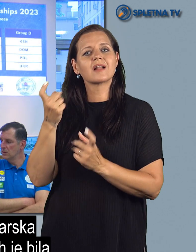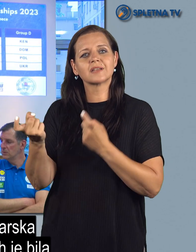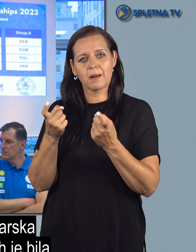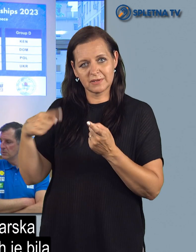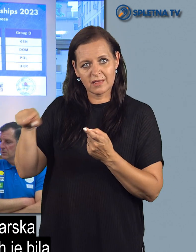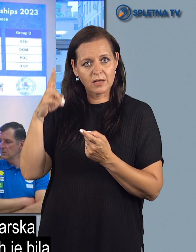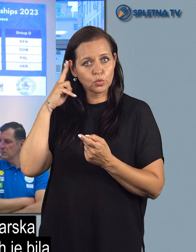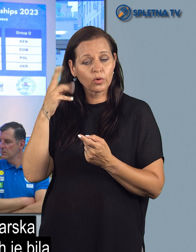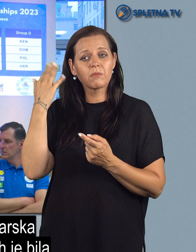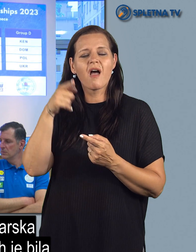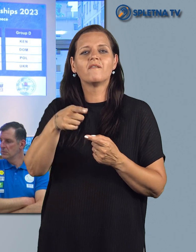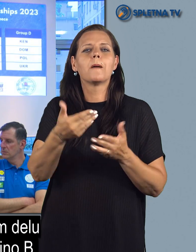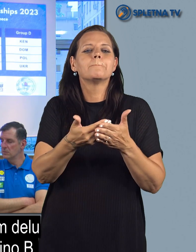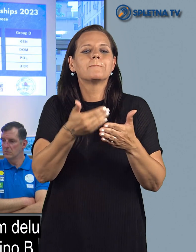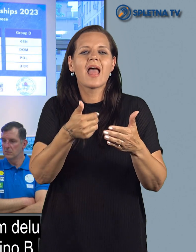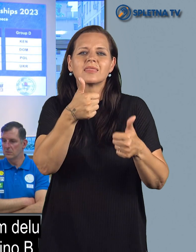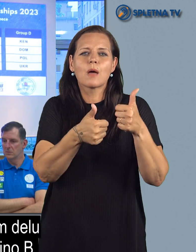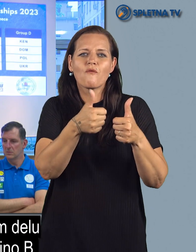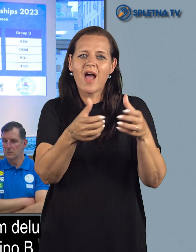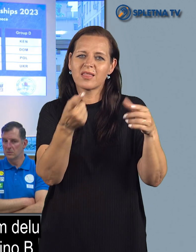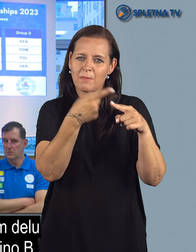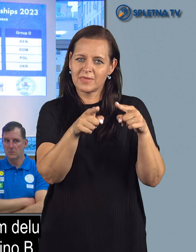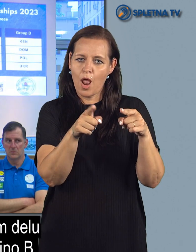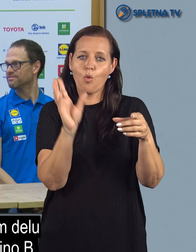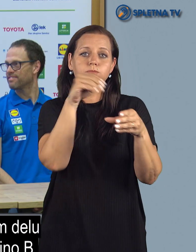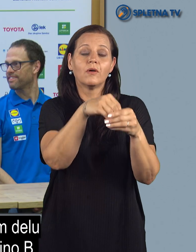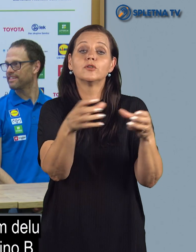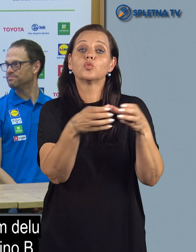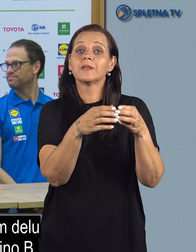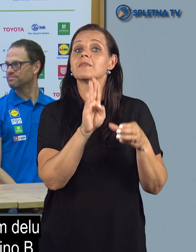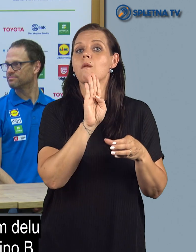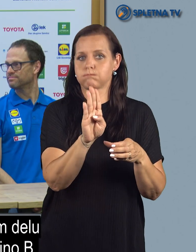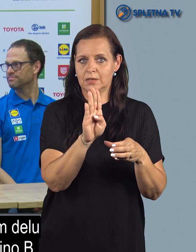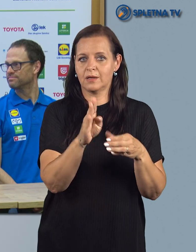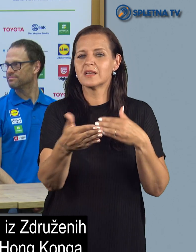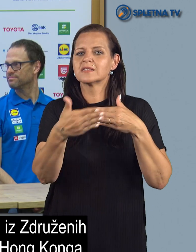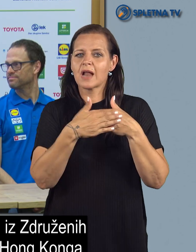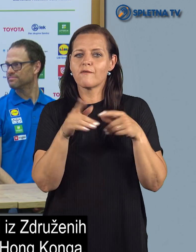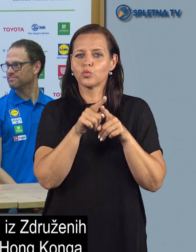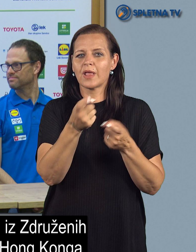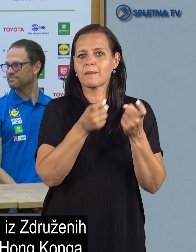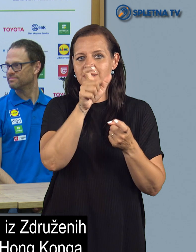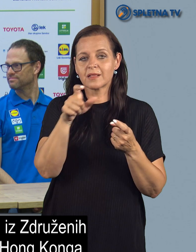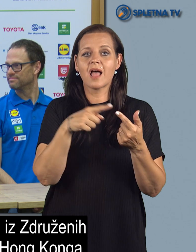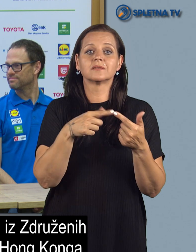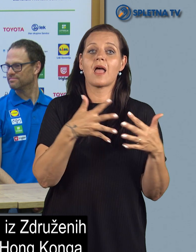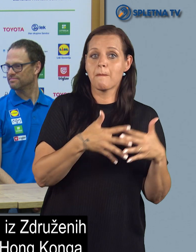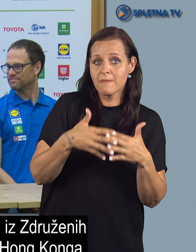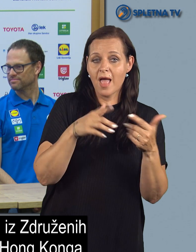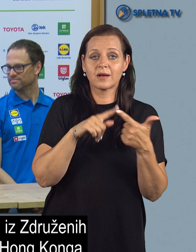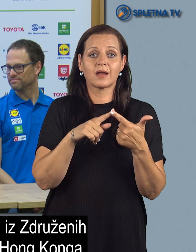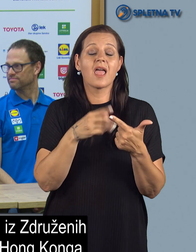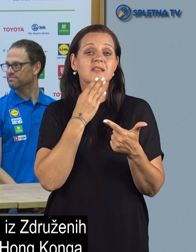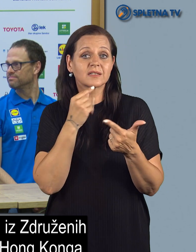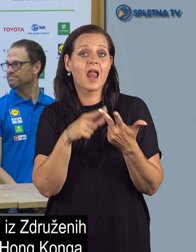Slovenska košarkarska reprezentanca gluhih je bila v predtekmovalnem delu razvrščena v skupino B, skupaj z reprezentancami